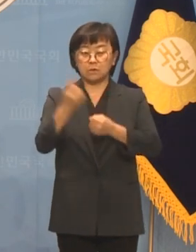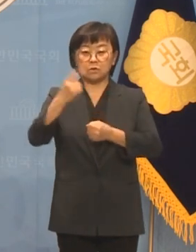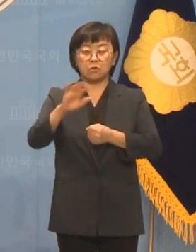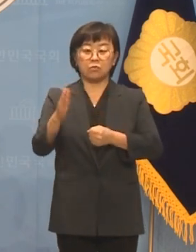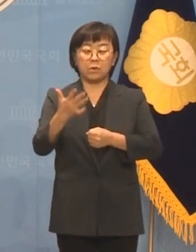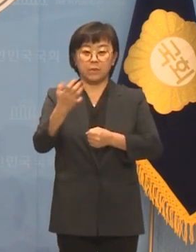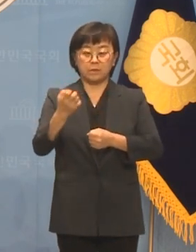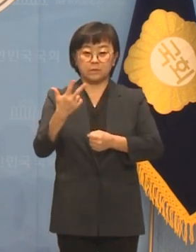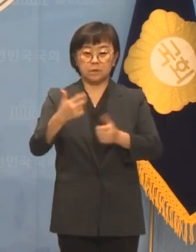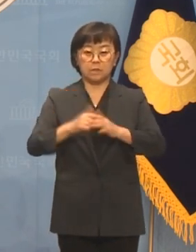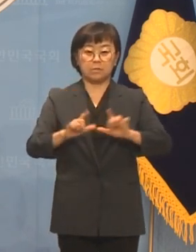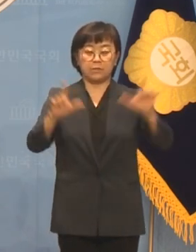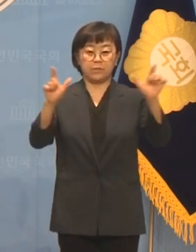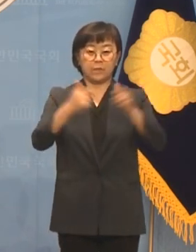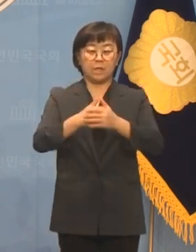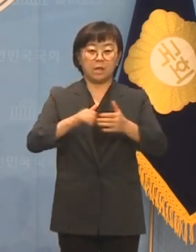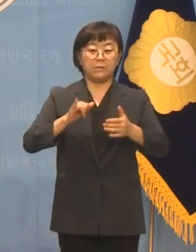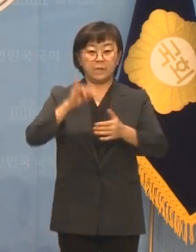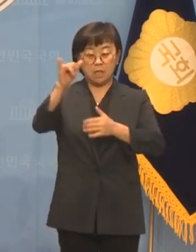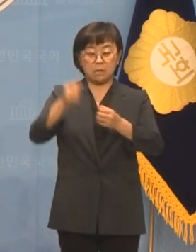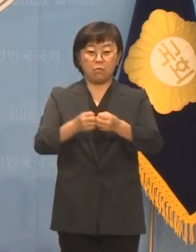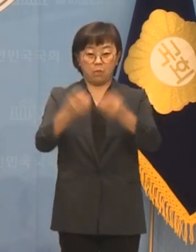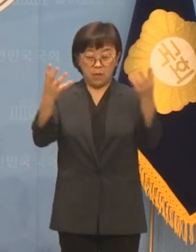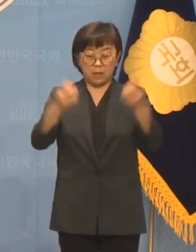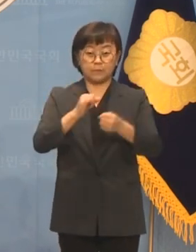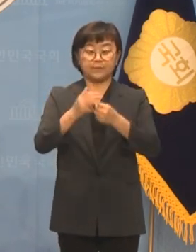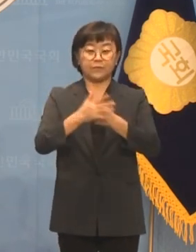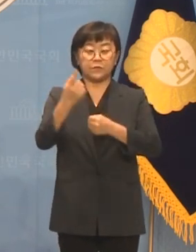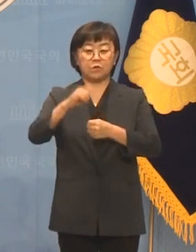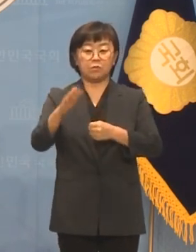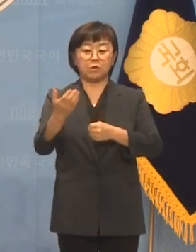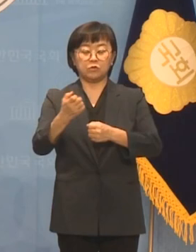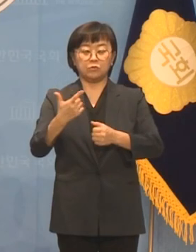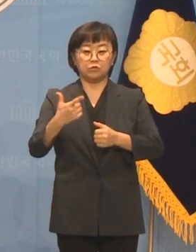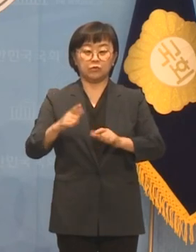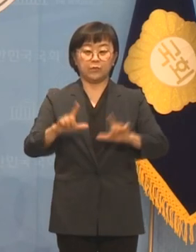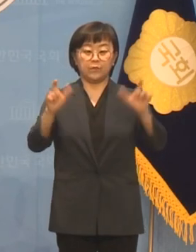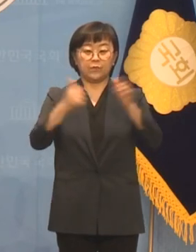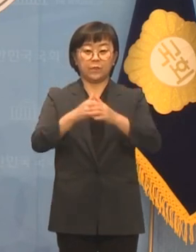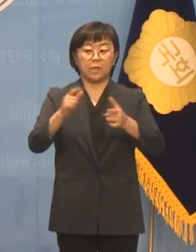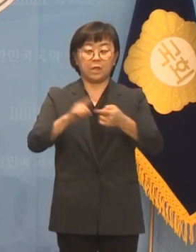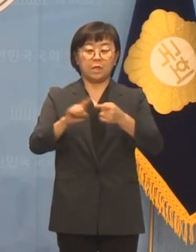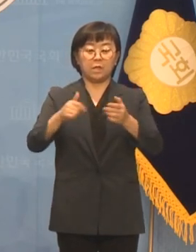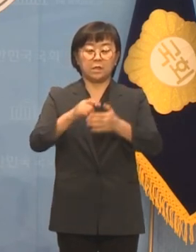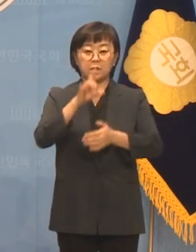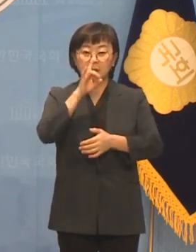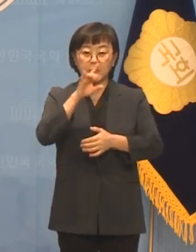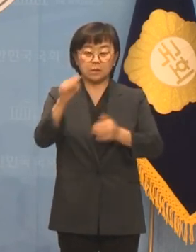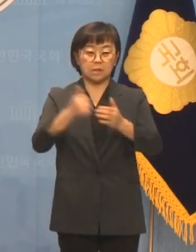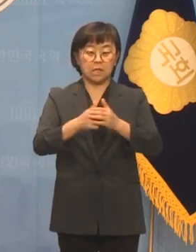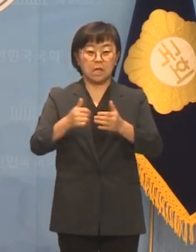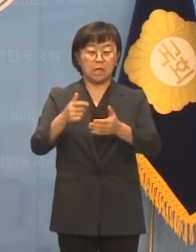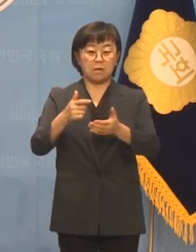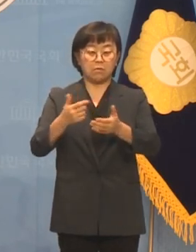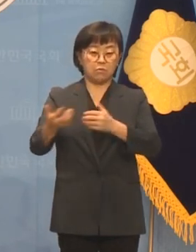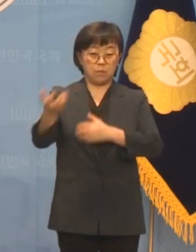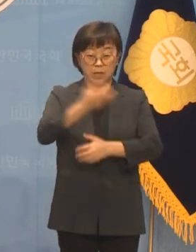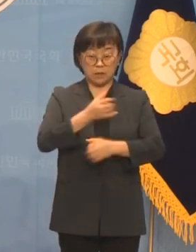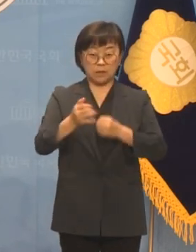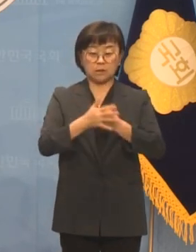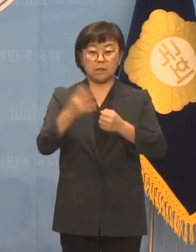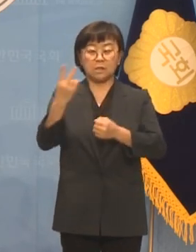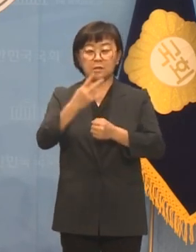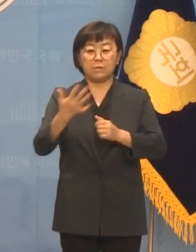1987년 칼기 폭파 테러 사건 1996년 강 무장공비 침투 사건